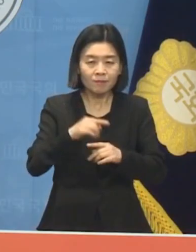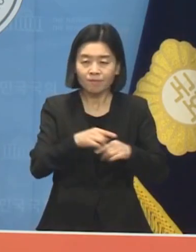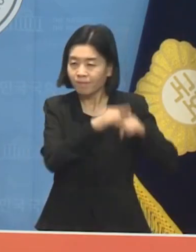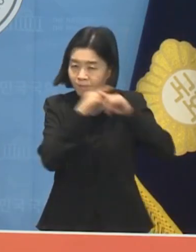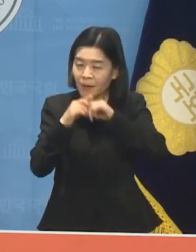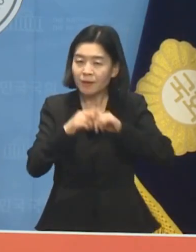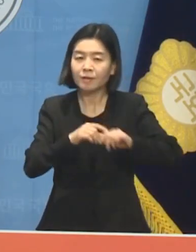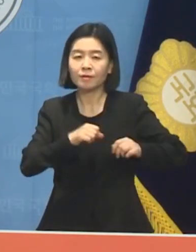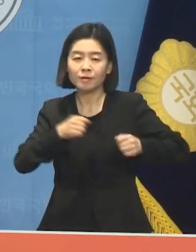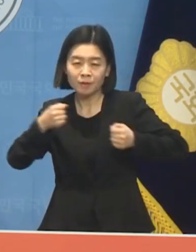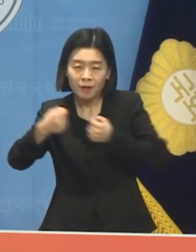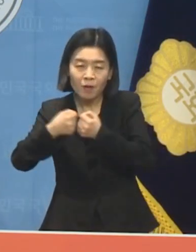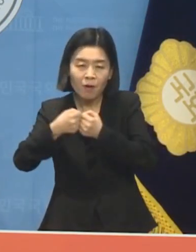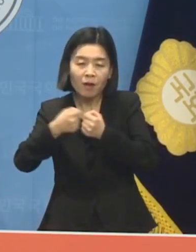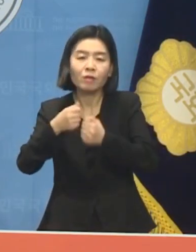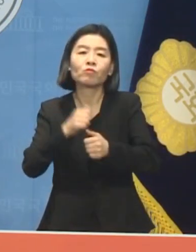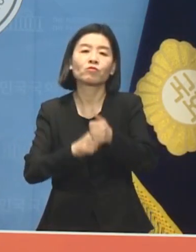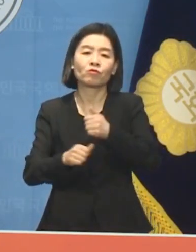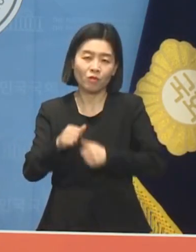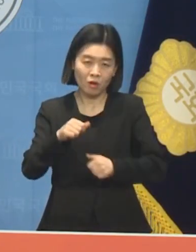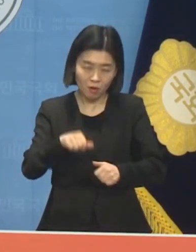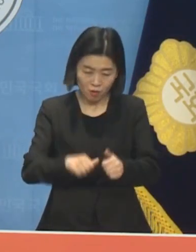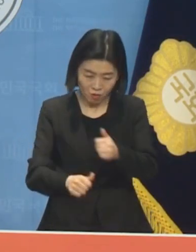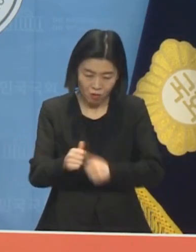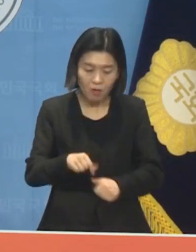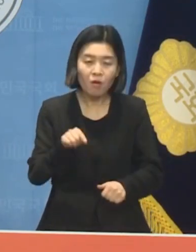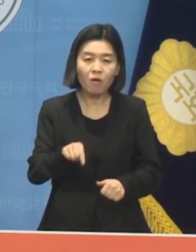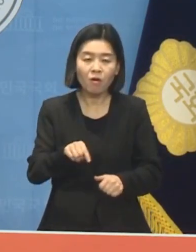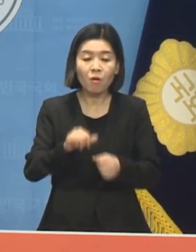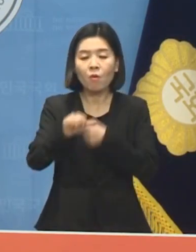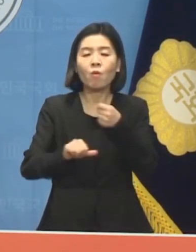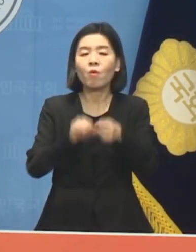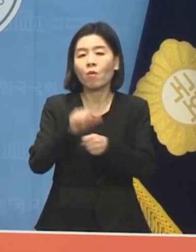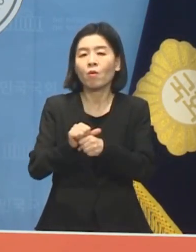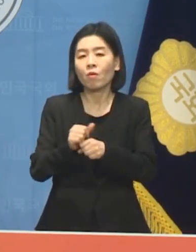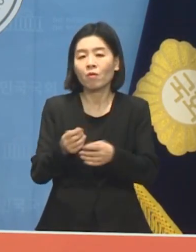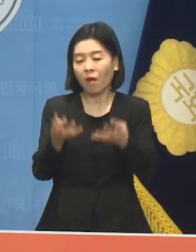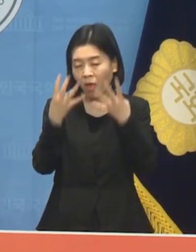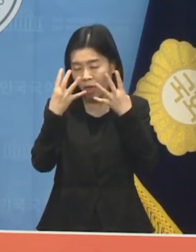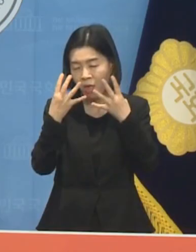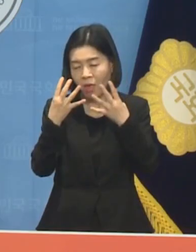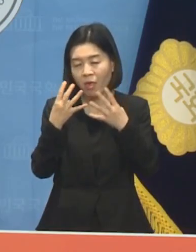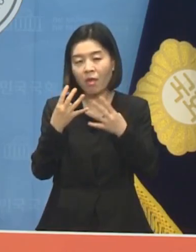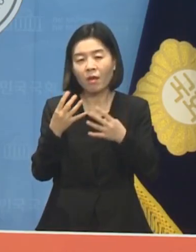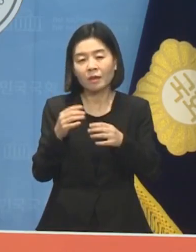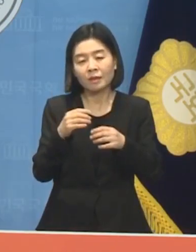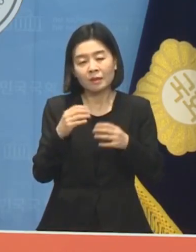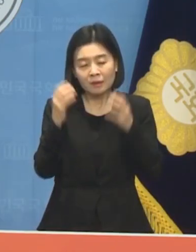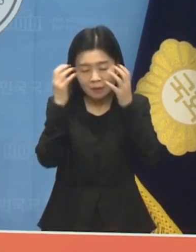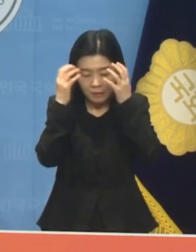후예들이다. 5년 이상 일제히 감옥에서 옥고를 치른 분들의